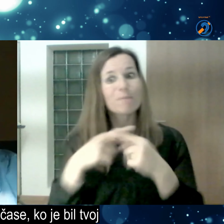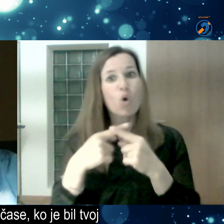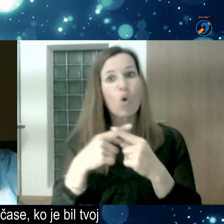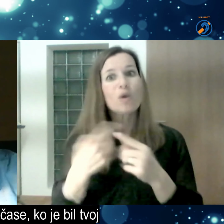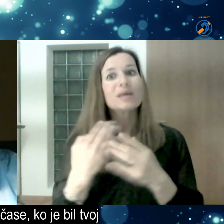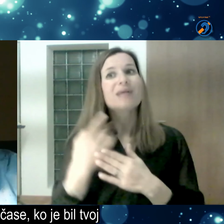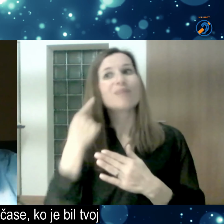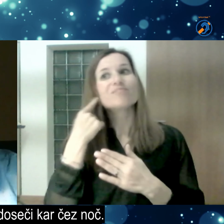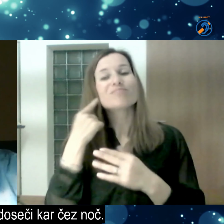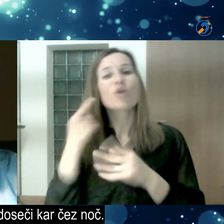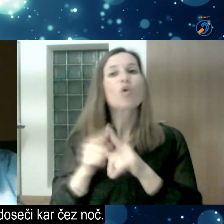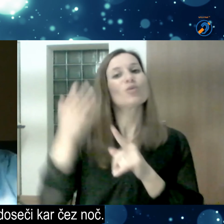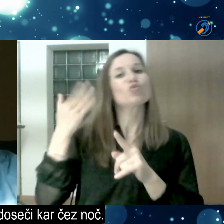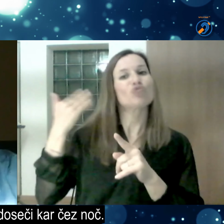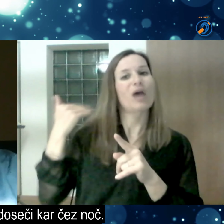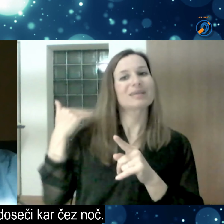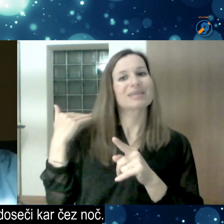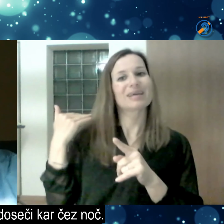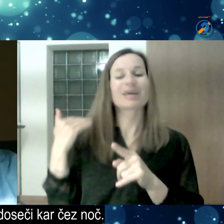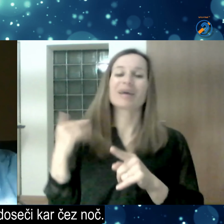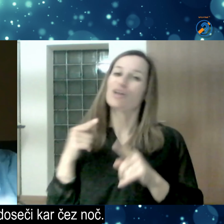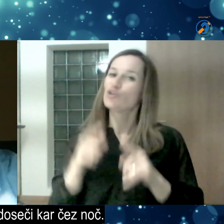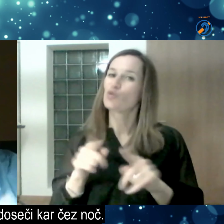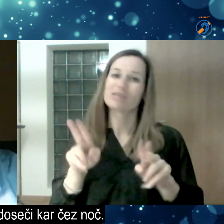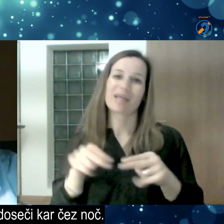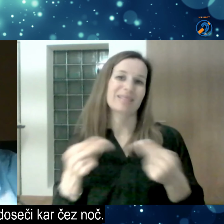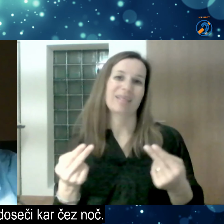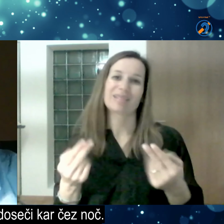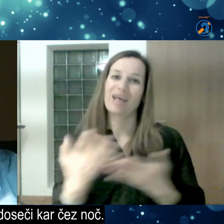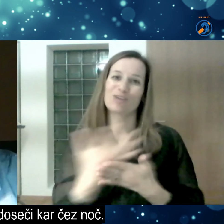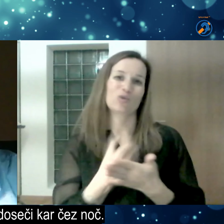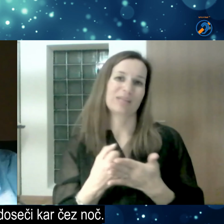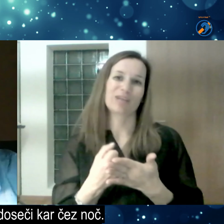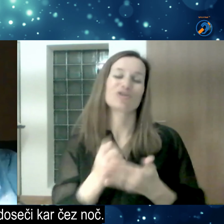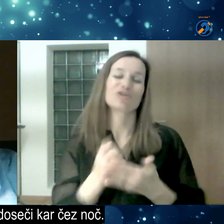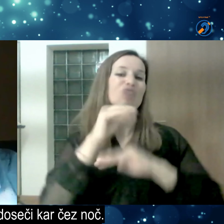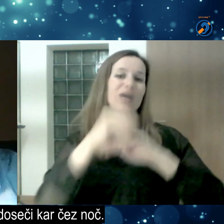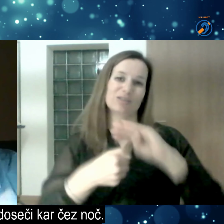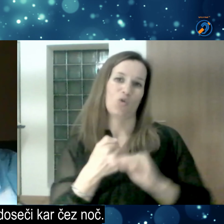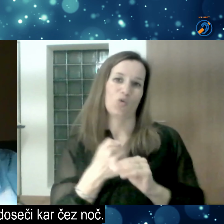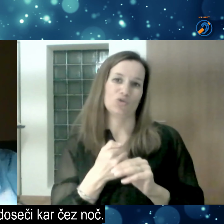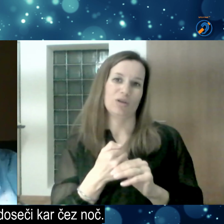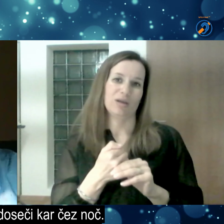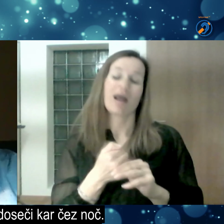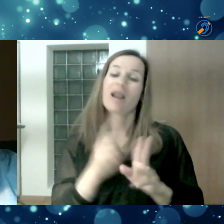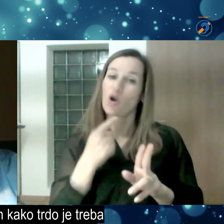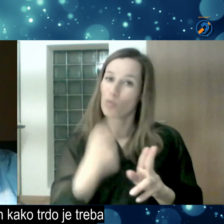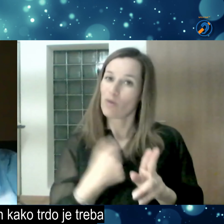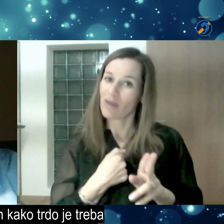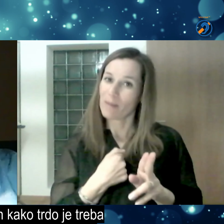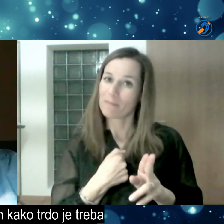neoporečen, le-tega pa se ne da doseči kar čez noč. Iz prve roke vam lahko